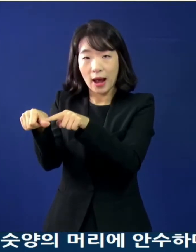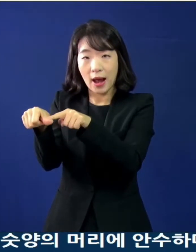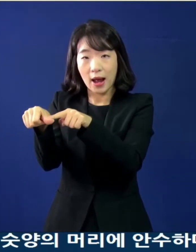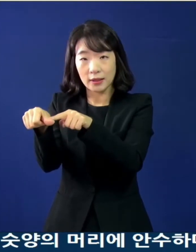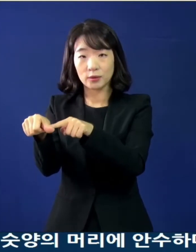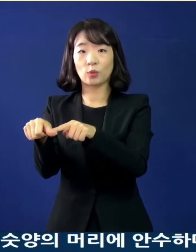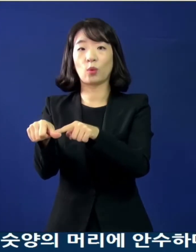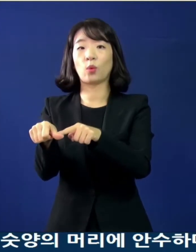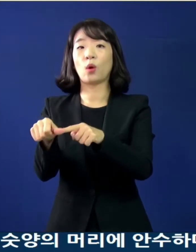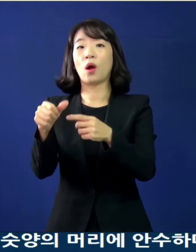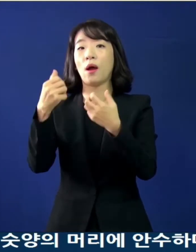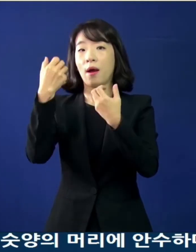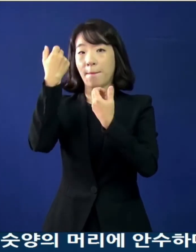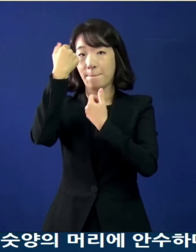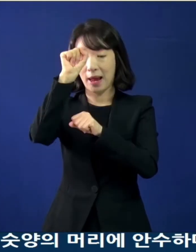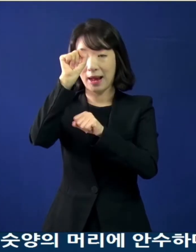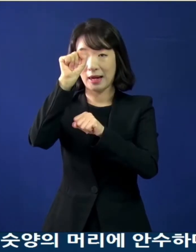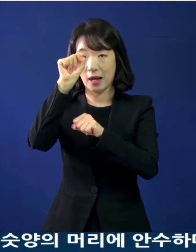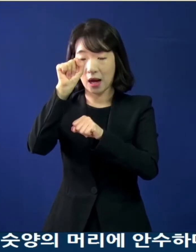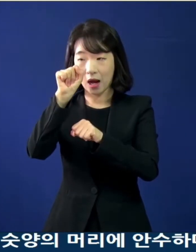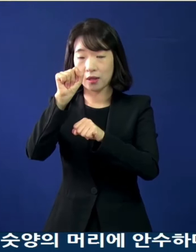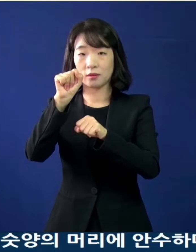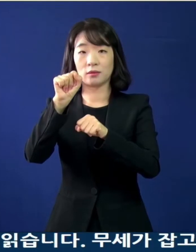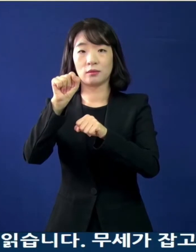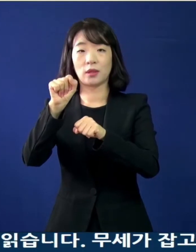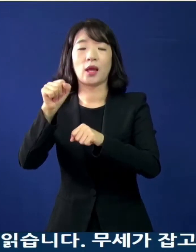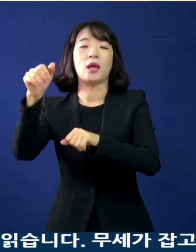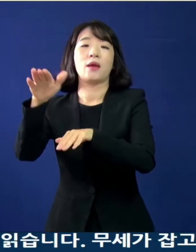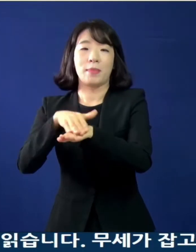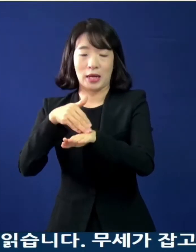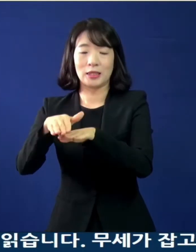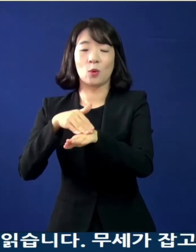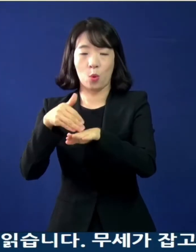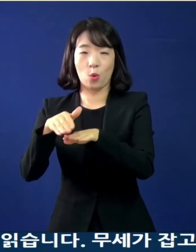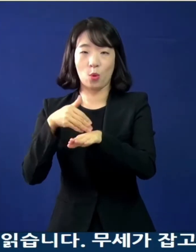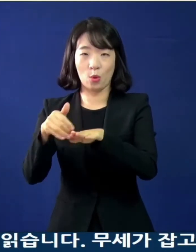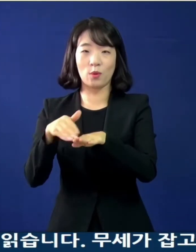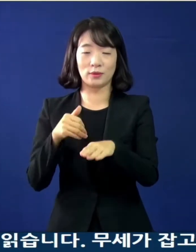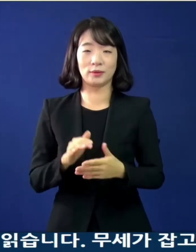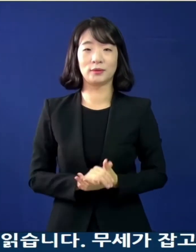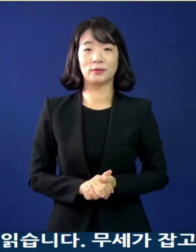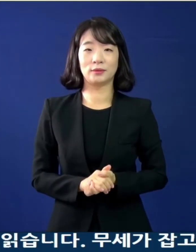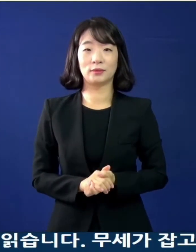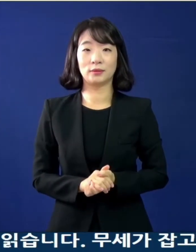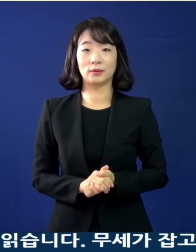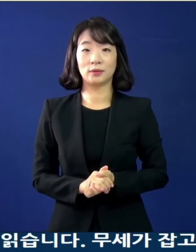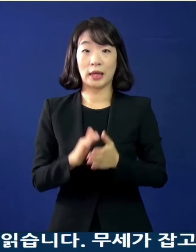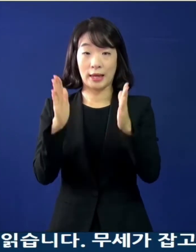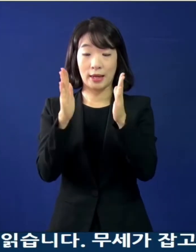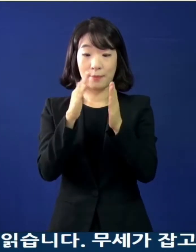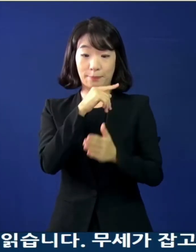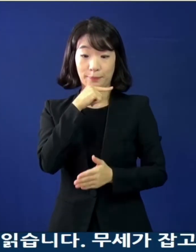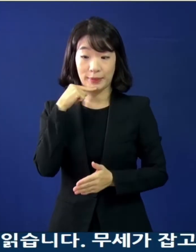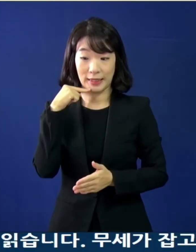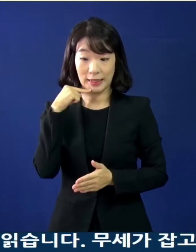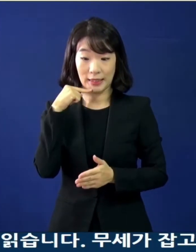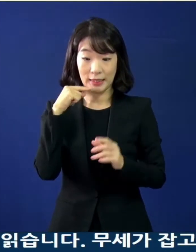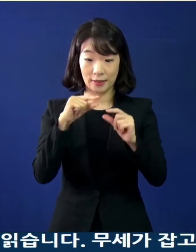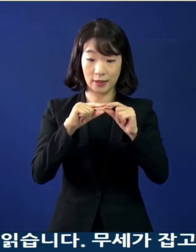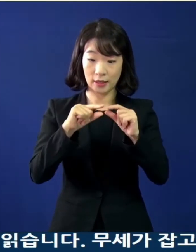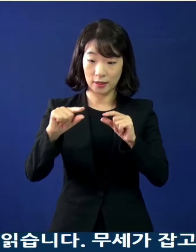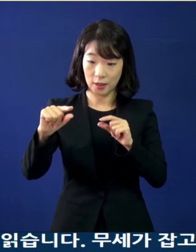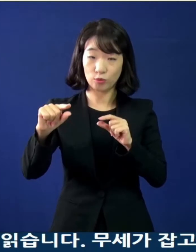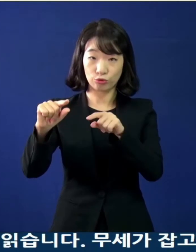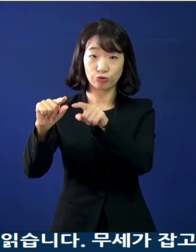오른쪽 검지 발가락에 바르고, 피의 일부를 모세가 가져다가,